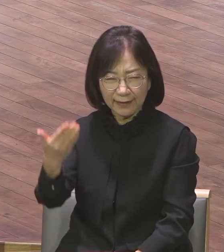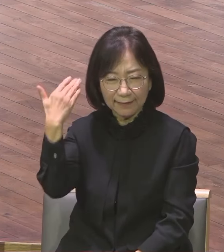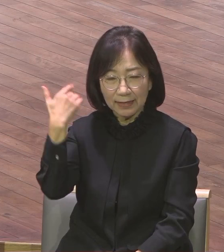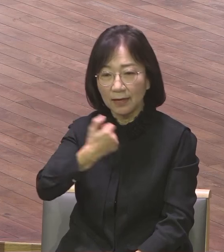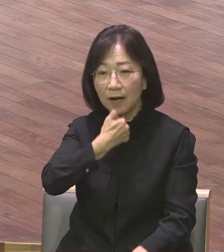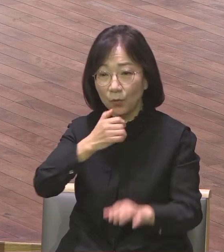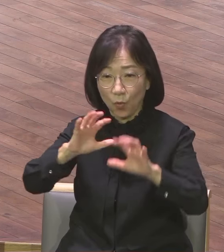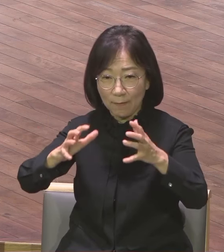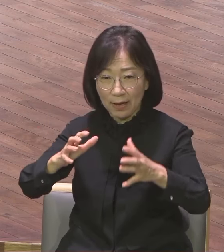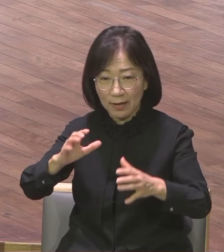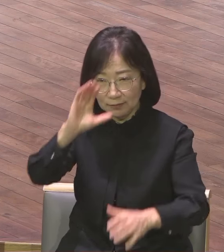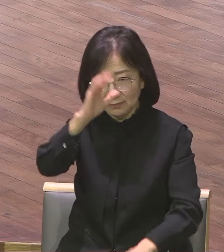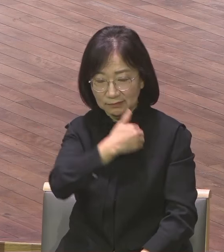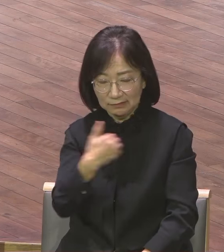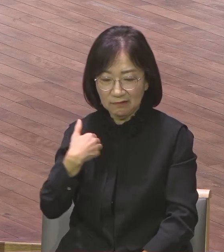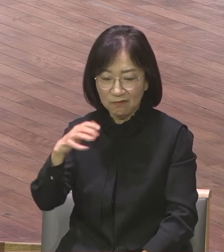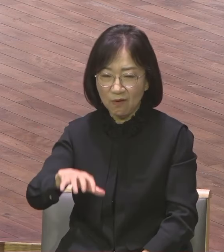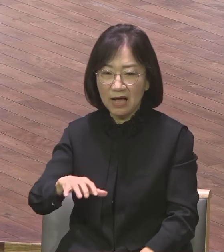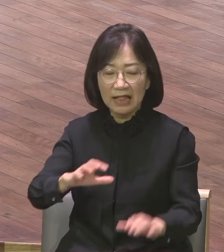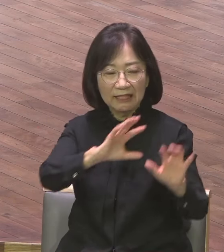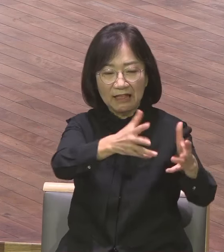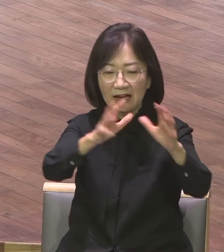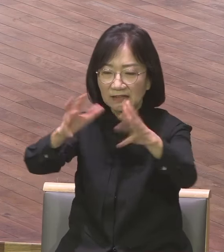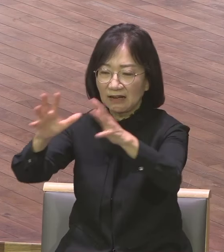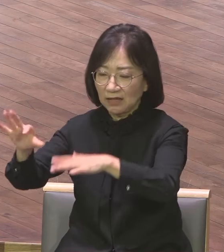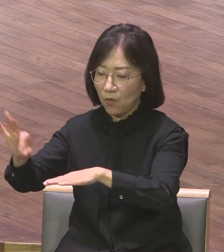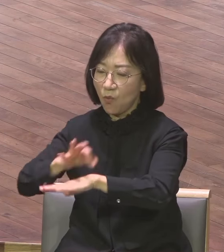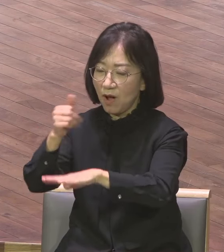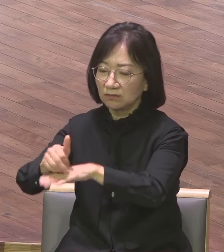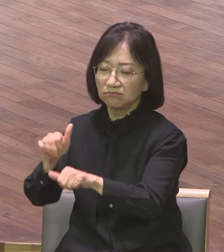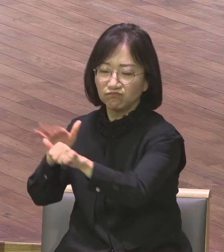있는 교황청 게임이 됩니까?